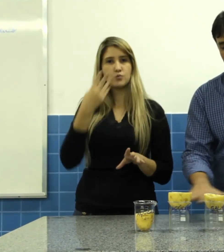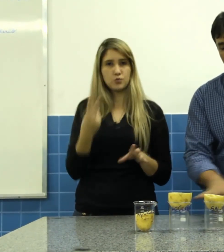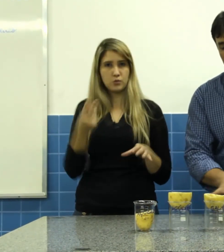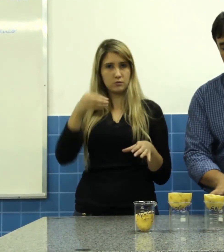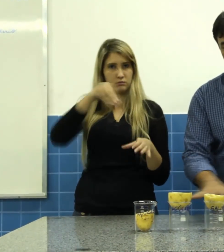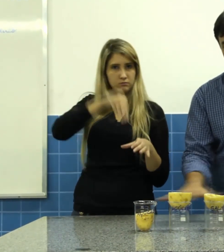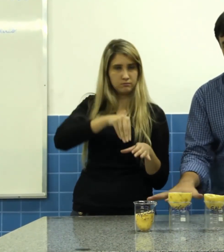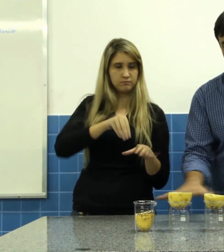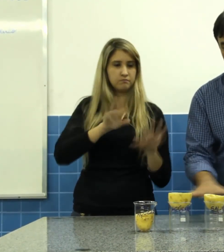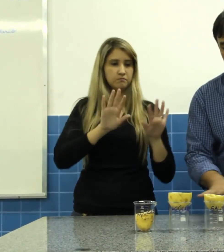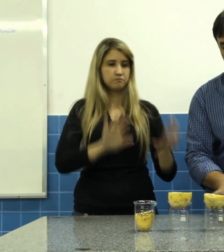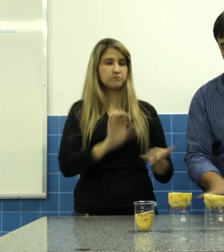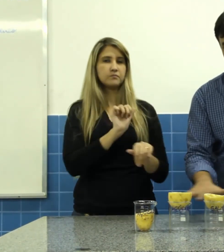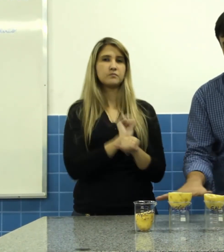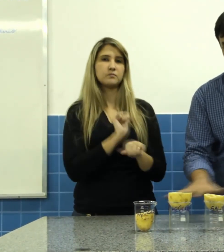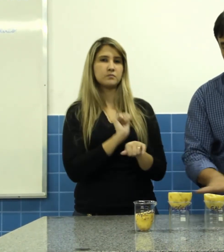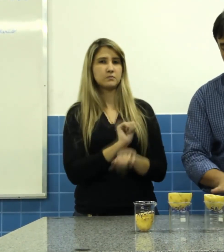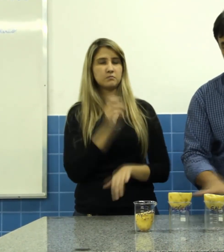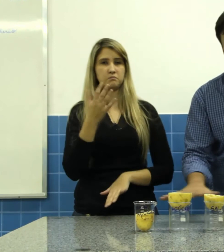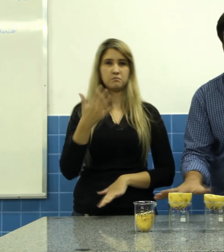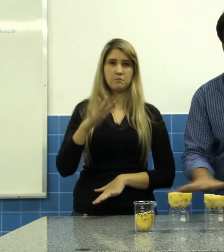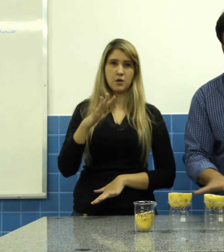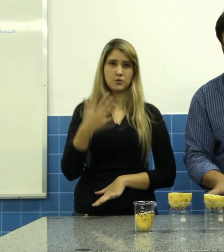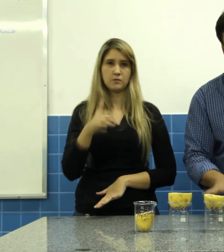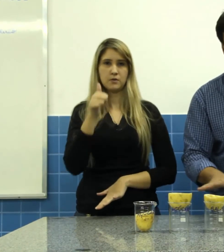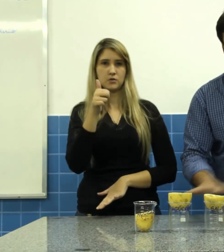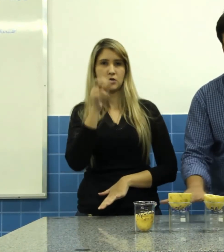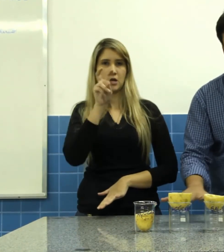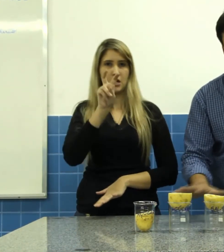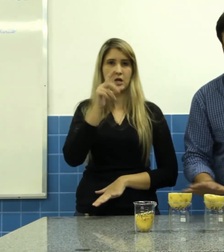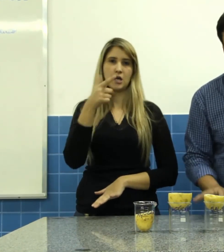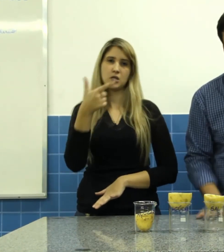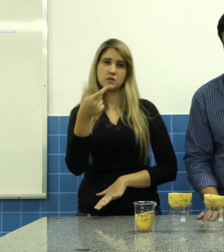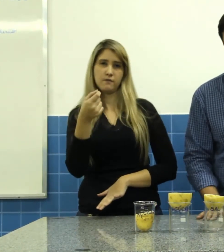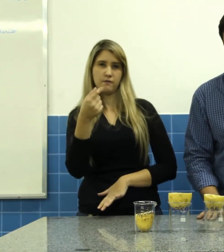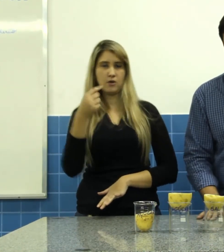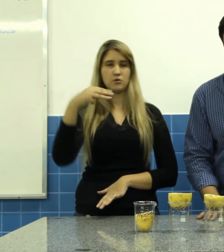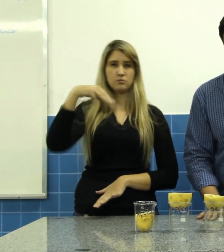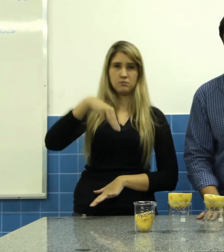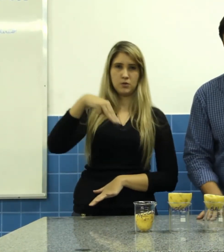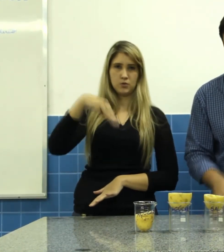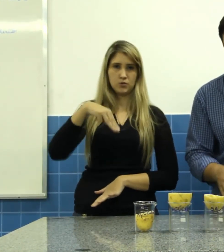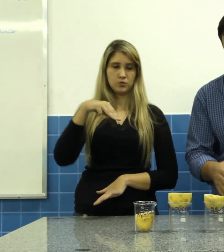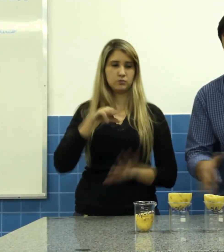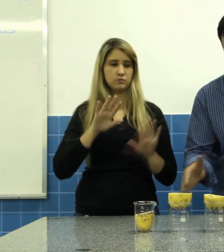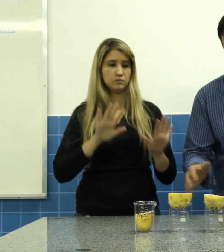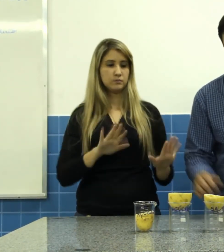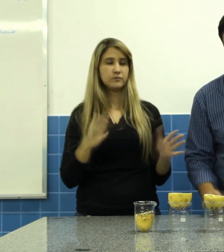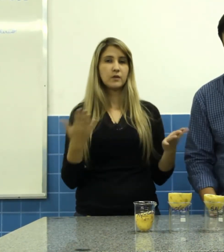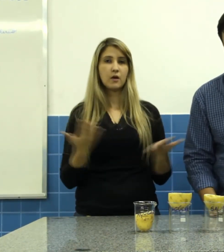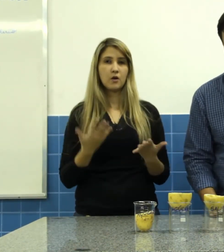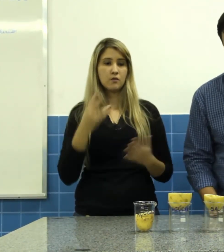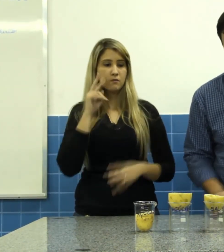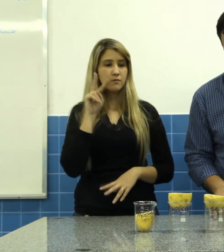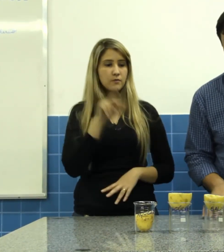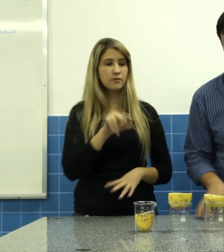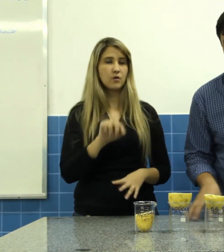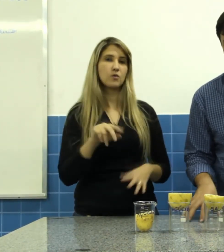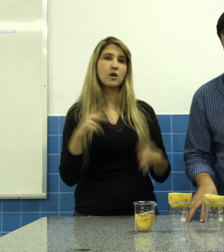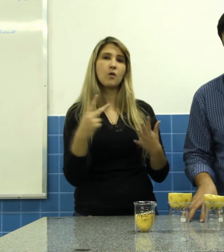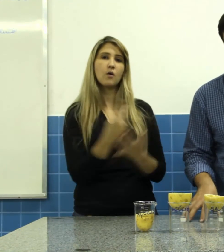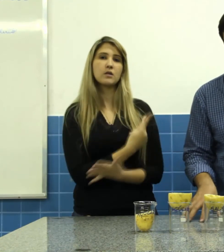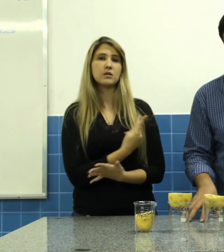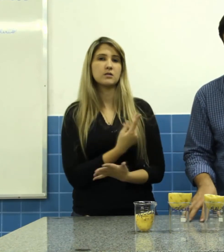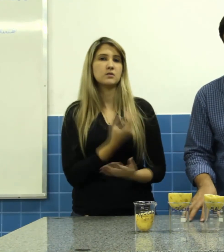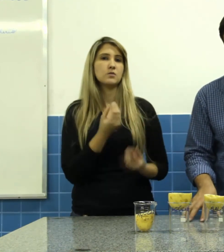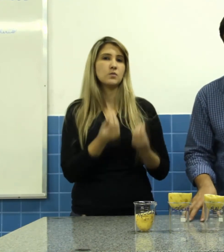deixamos em repouso por aproximadamente 15 minutos, 20 minutos e agora vamos ver o que aconteceu. Qual o